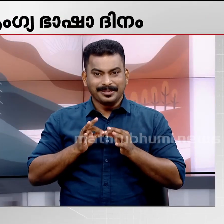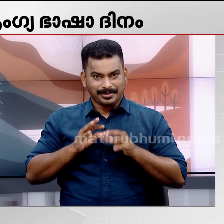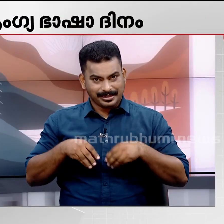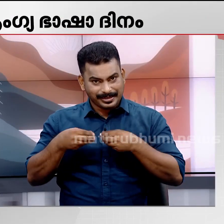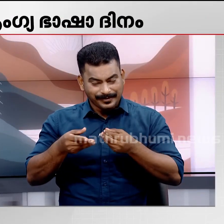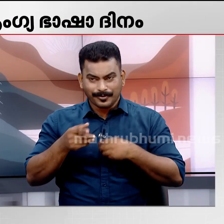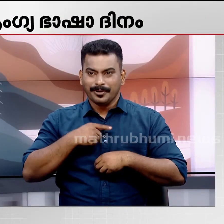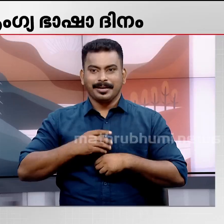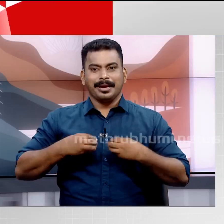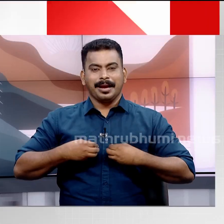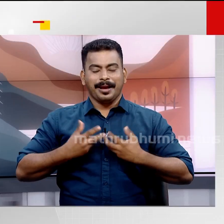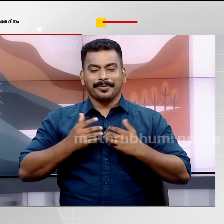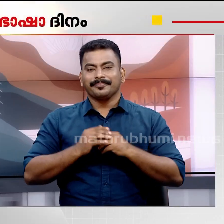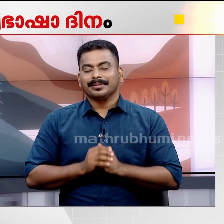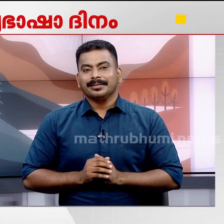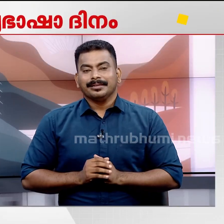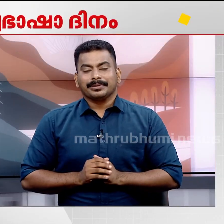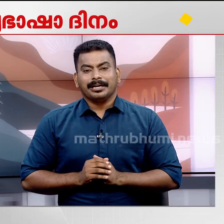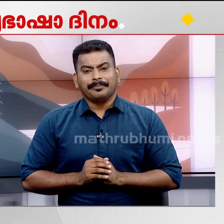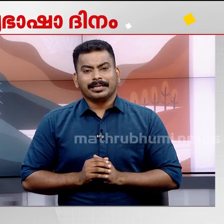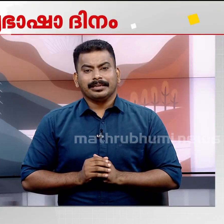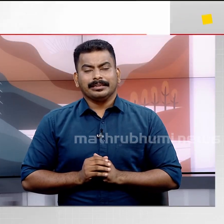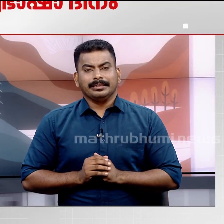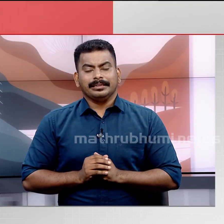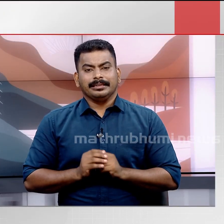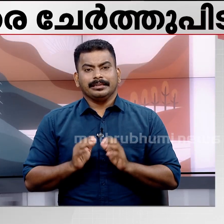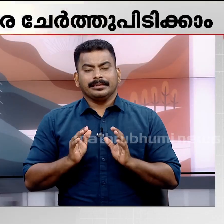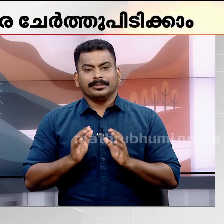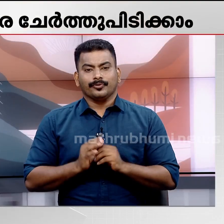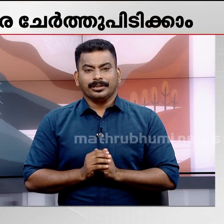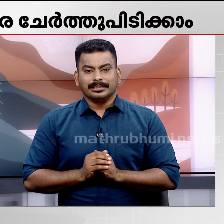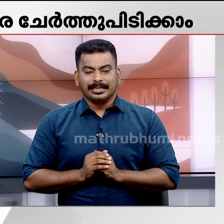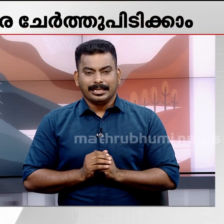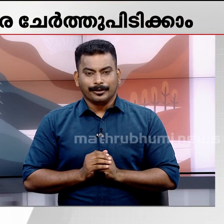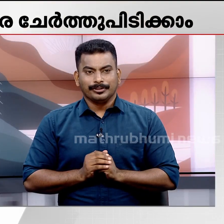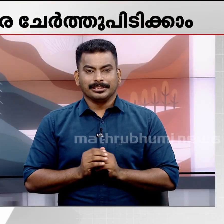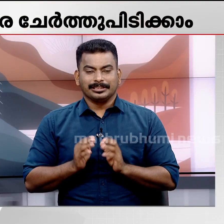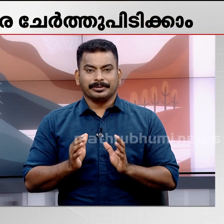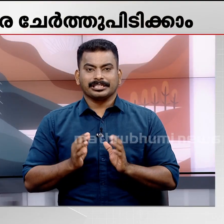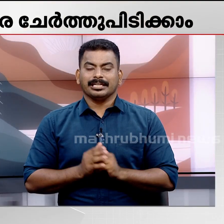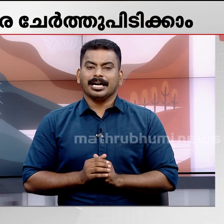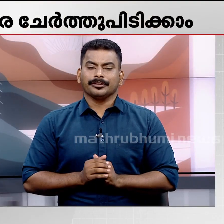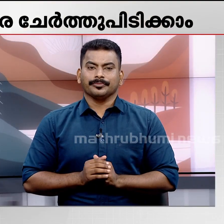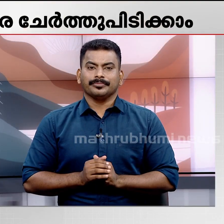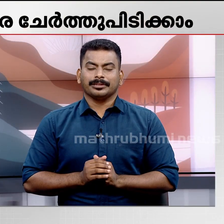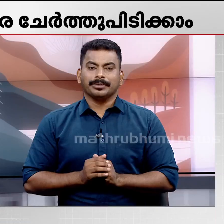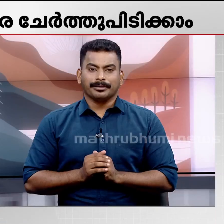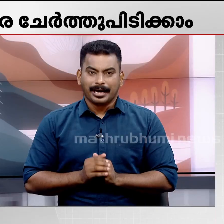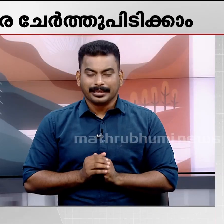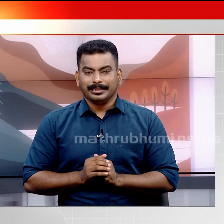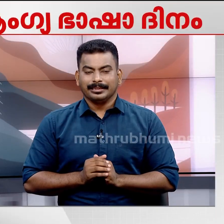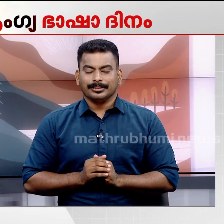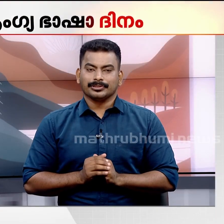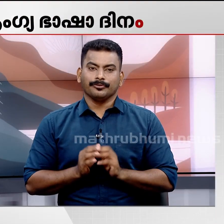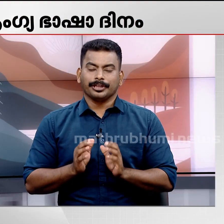സന്തോഷം, അത് നിങ്ങളിലേക്ക് എങ്ങനെയാണ് കിട്ടുന്നത്? പ്രധാനപ്പെട്ട എന്തുകൊണ്ട് സൈൻ ലാംഗ്വേജ് ഇൻ്റർപ്രിട്ടേഷൻ എല്ലായിടത്തും